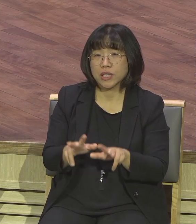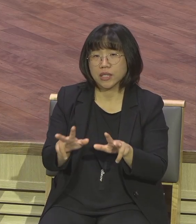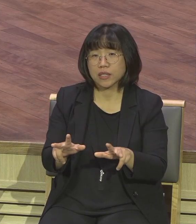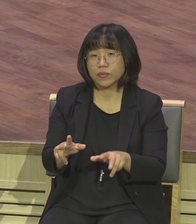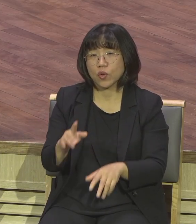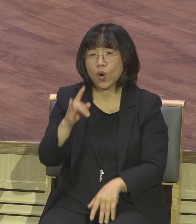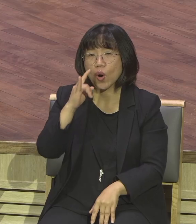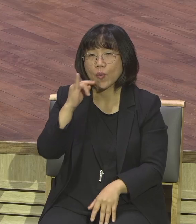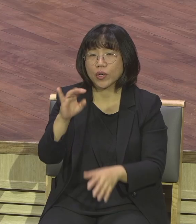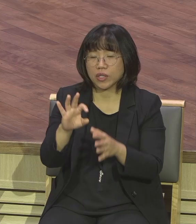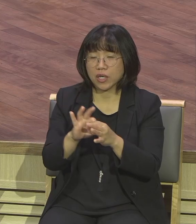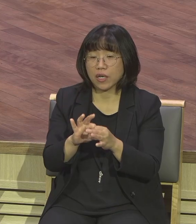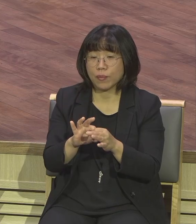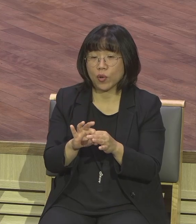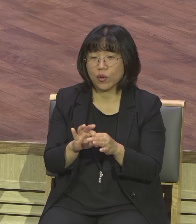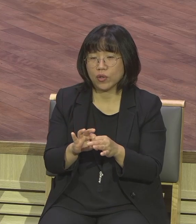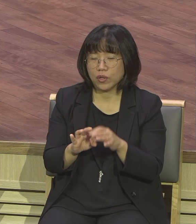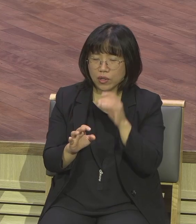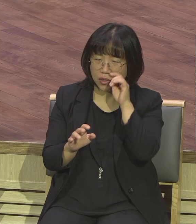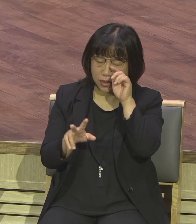거의 다